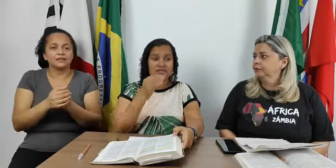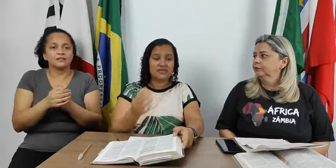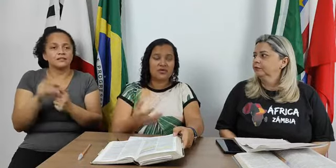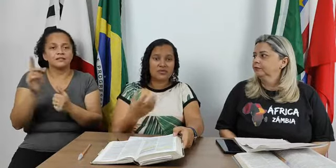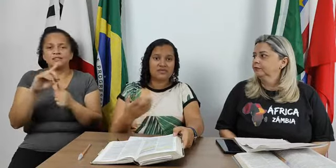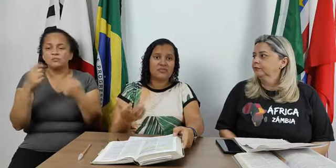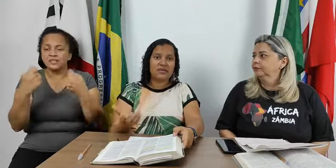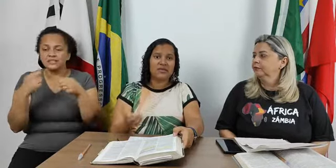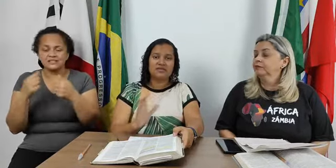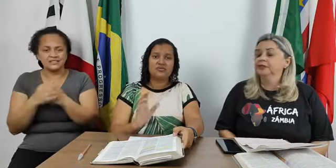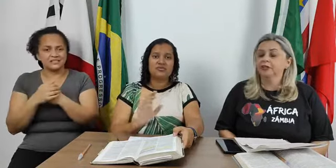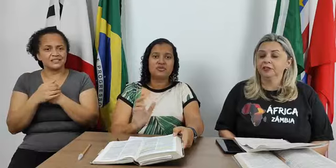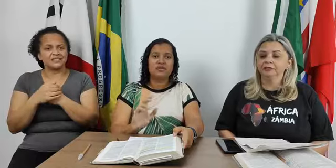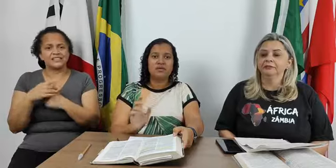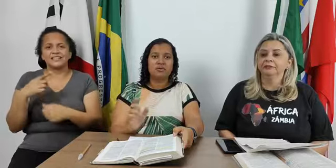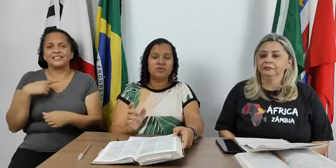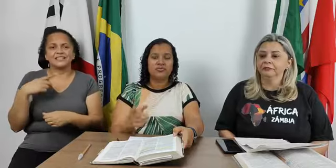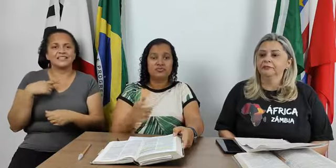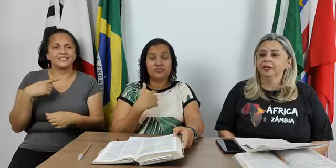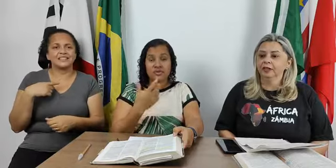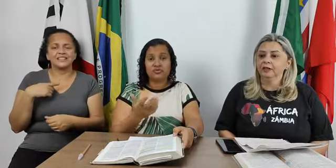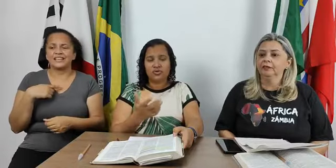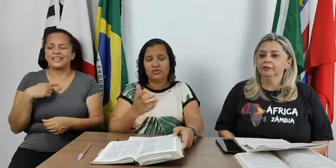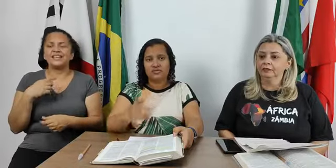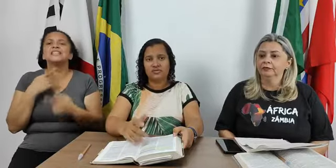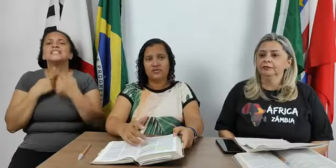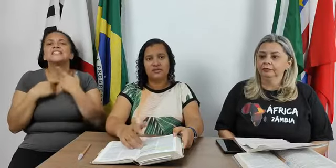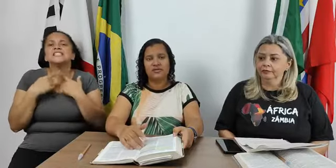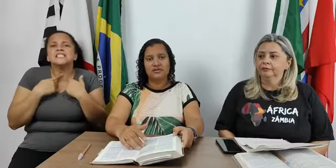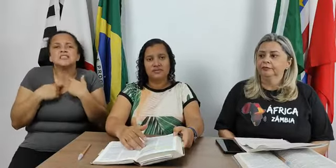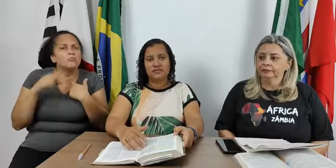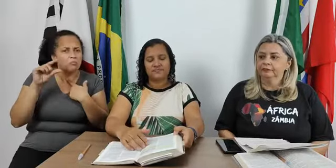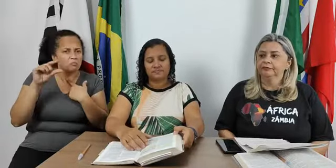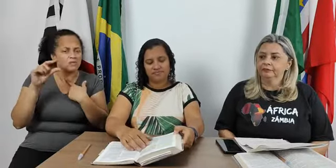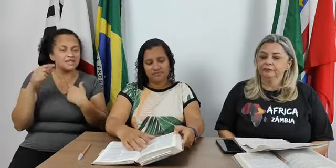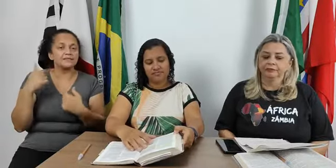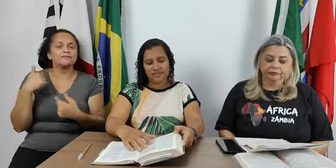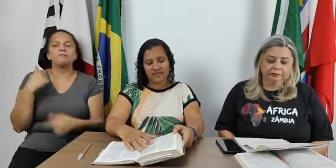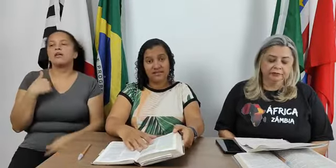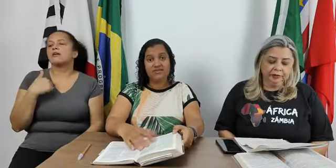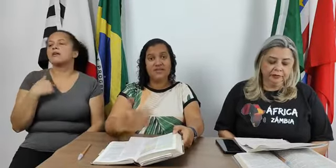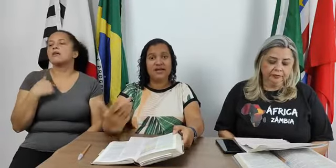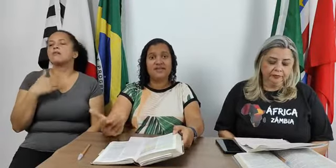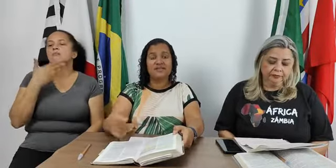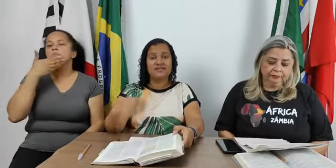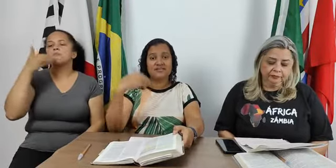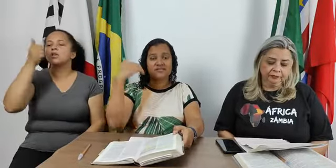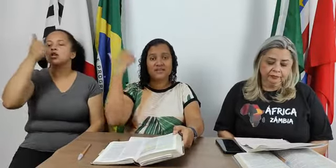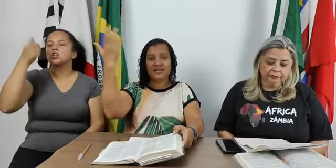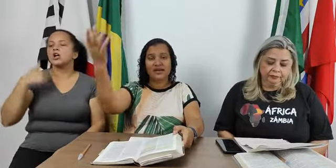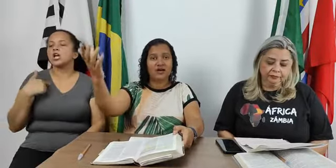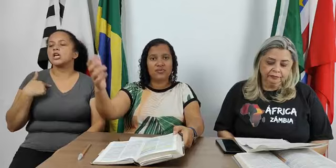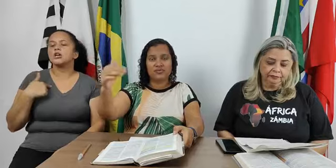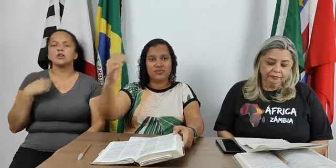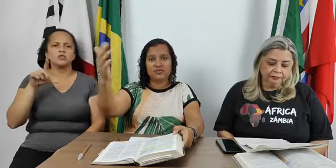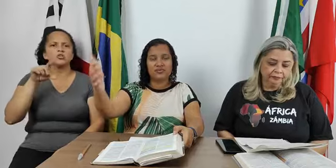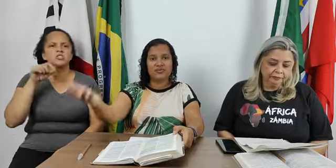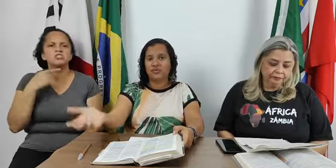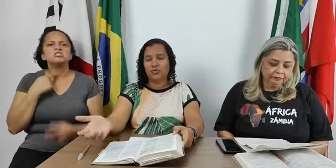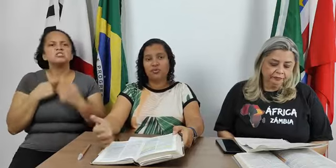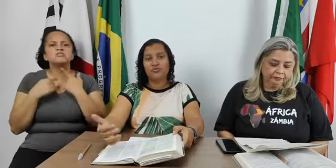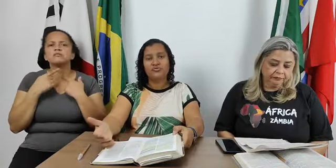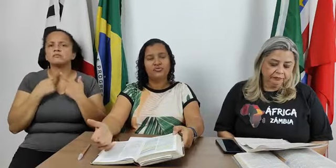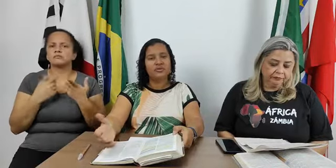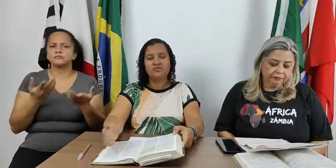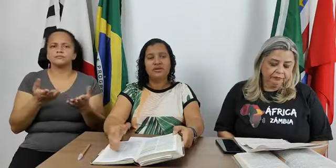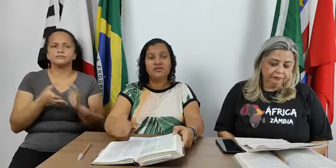extremo. Às vezes em coisas pequenas a gente não quer abrir mão de vontade nossa. Né? Que dirá ainda entregar algo assim tão